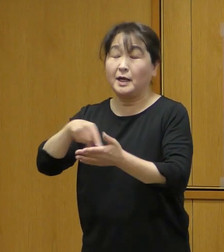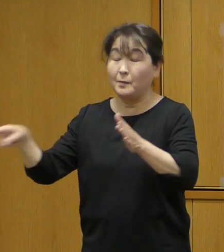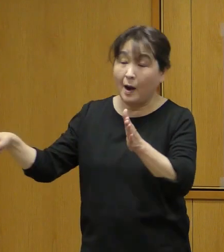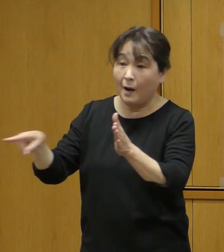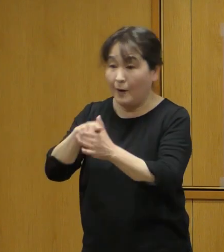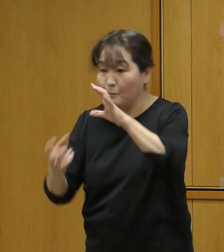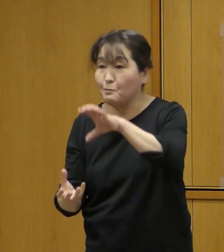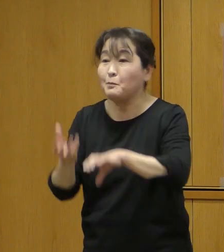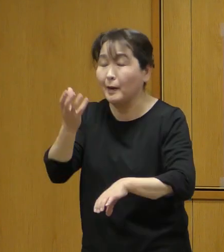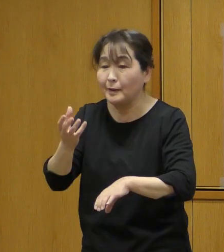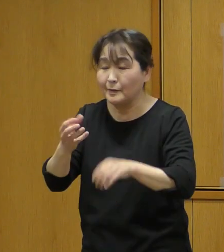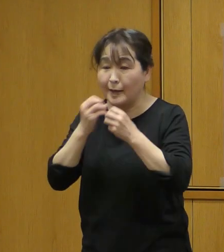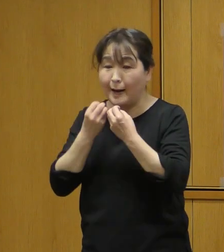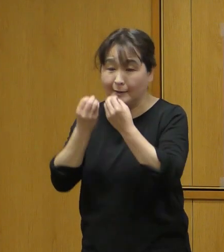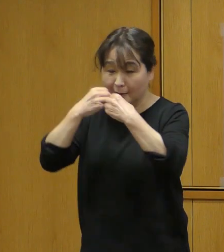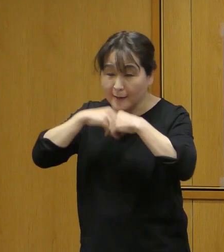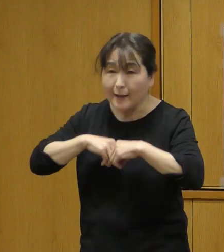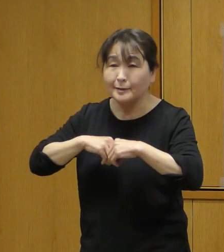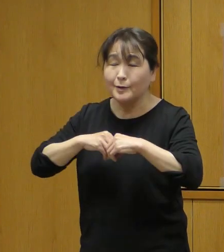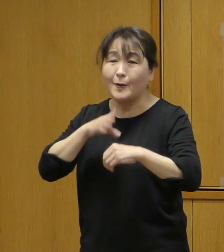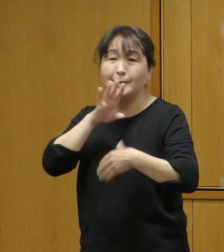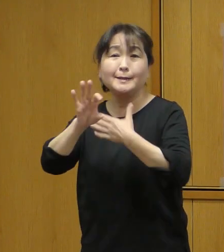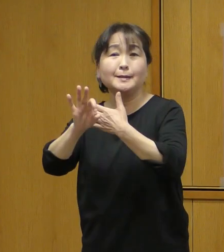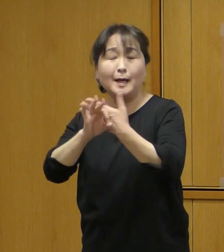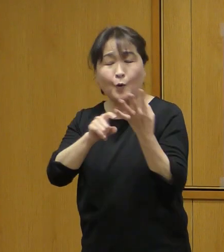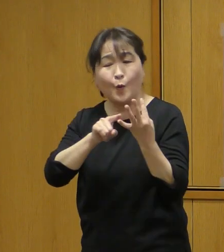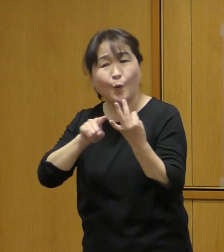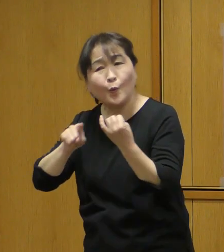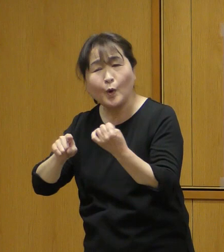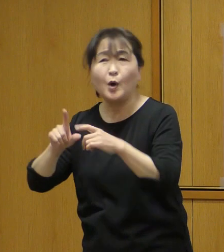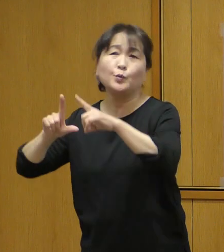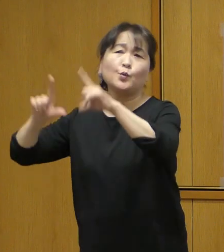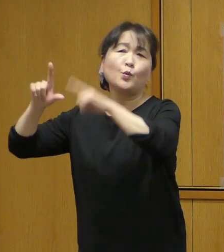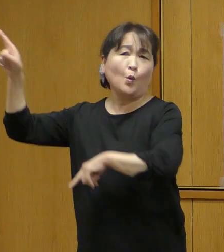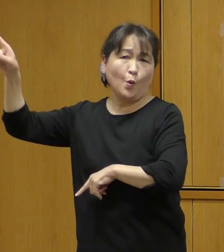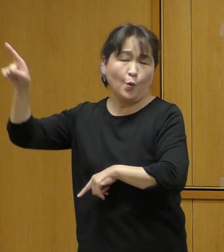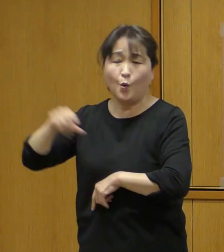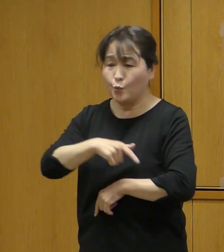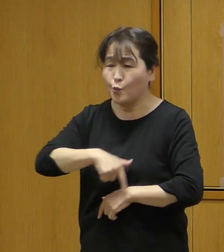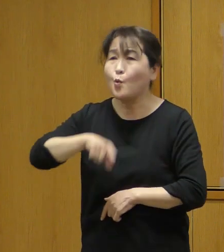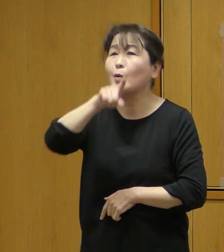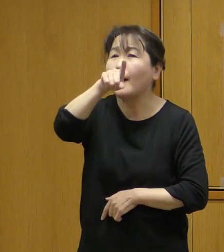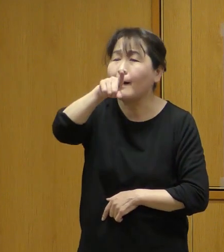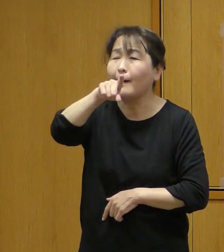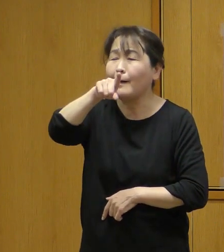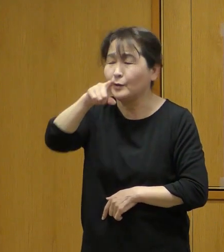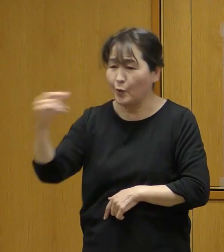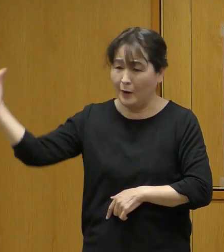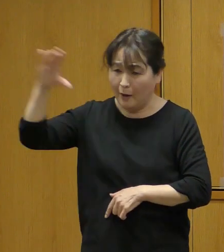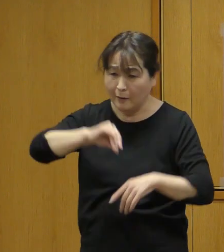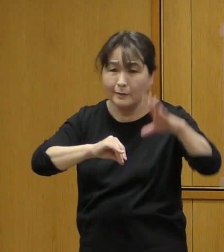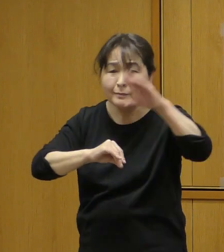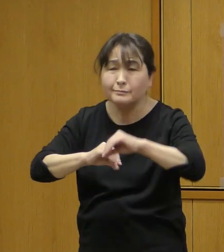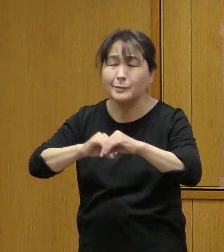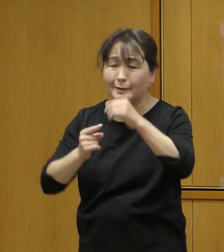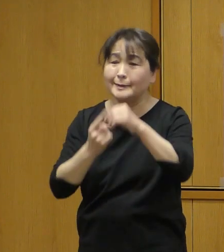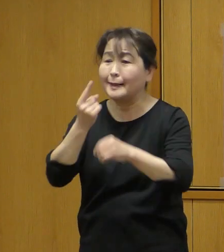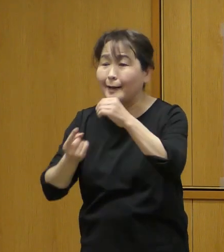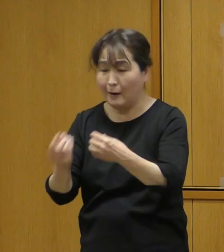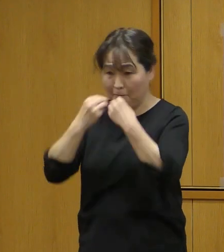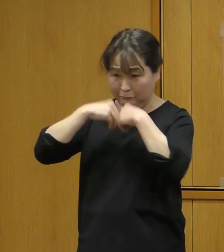した感染事例の多くが東京都や福岡県からの帰郷者であったこと